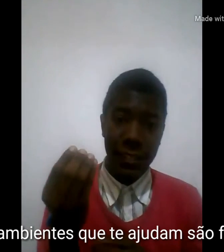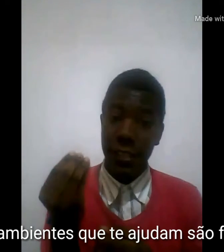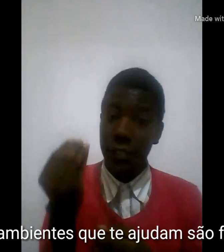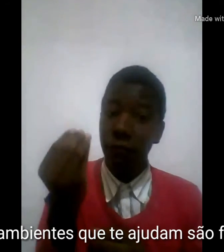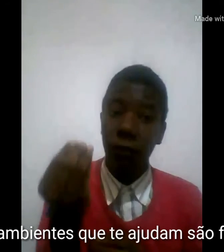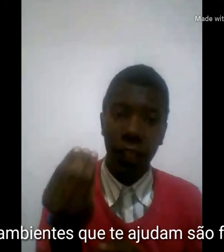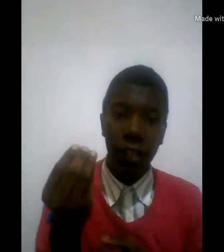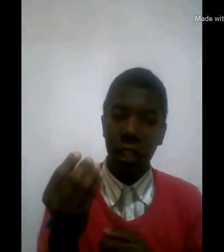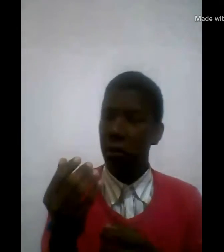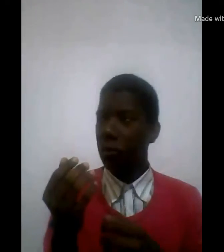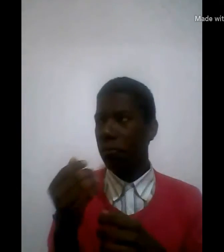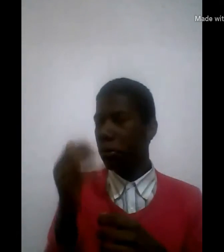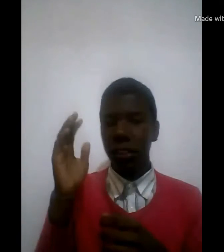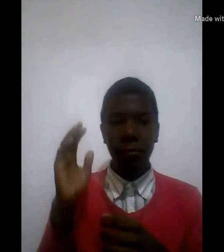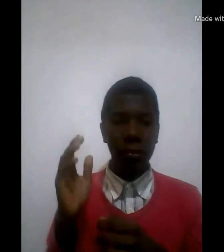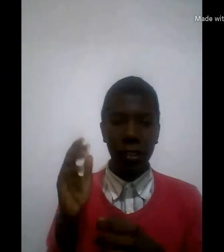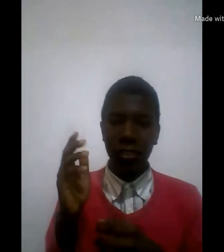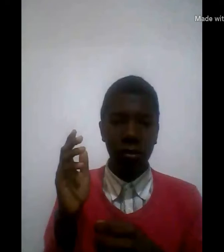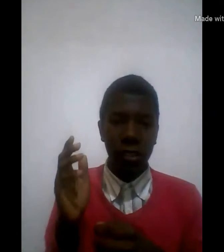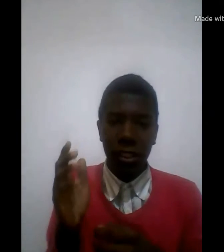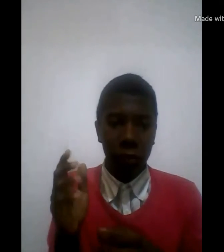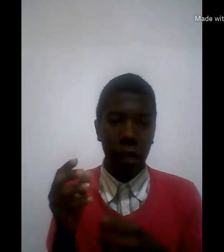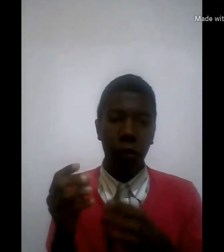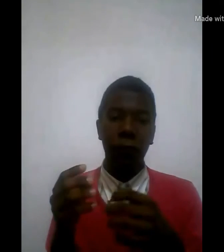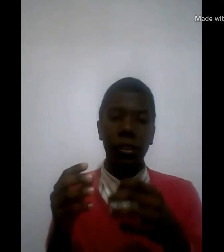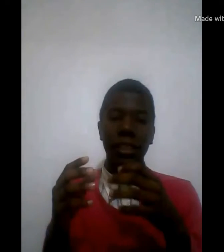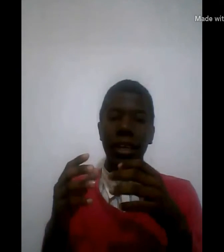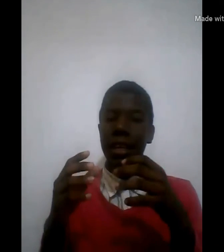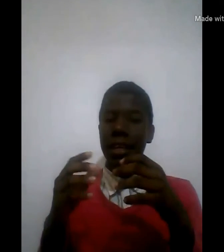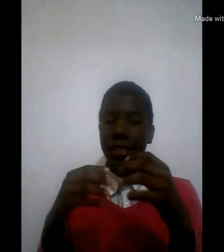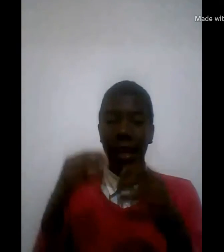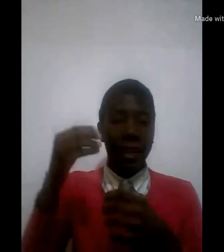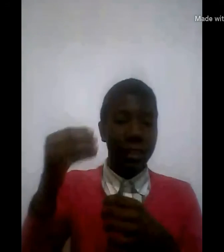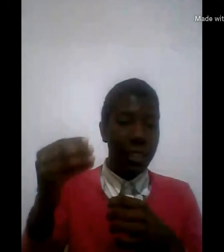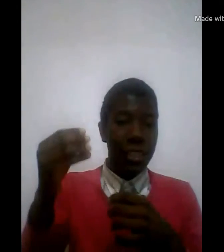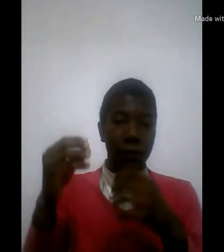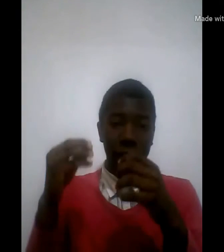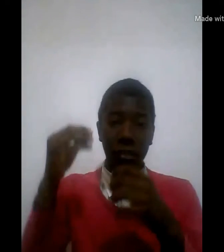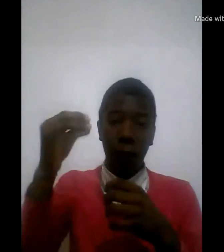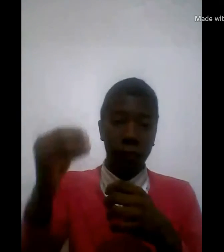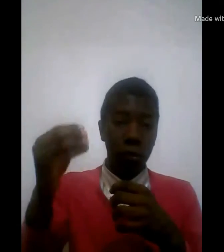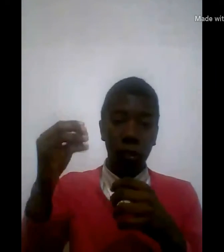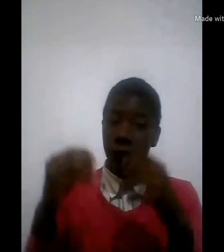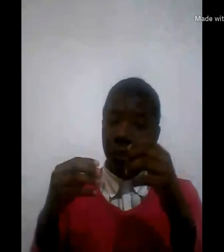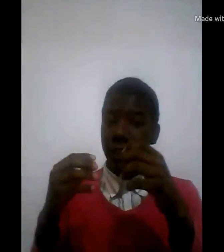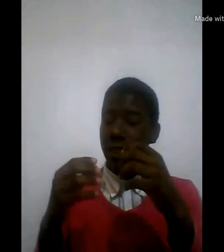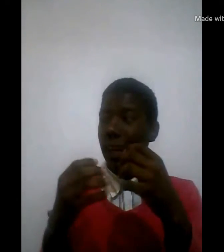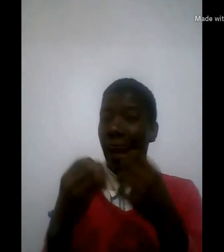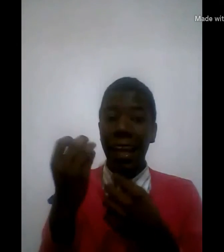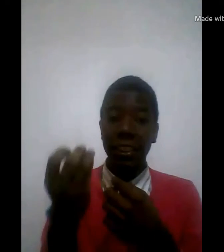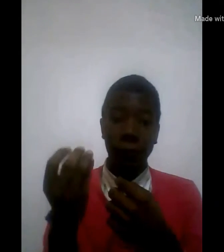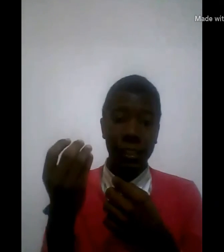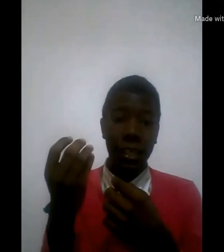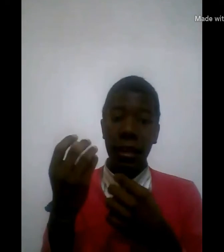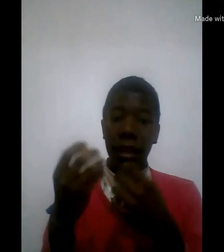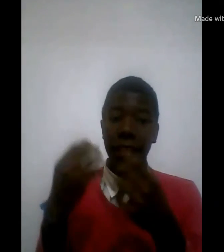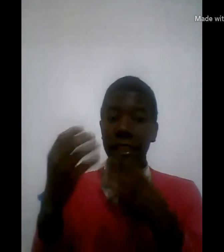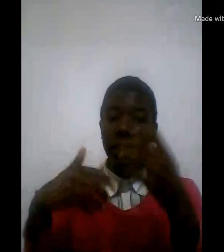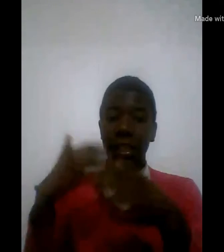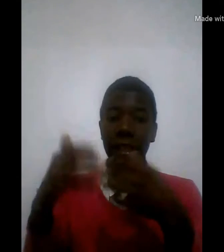se desenvolver. Então, busque uma outra instituição na qual você se caracteriza, você se configura, você se encaixa, você